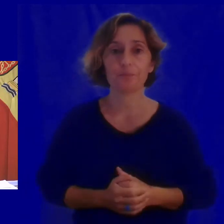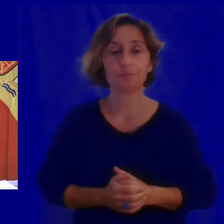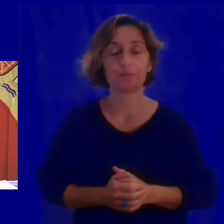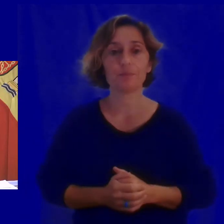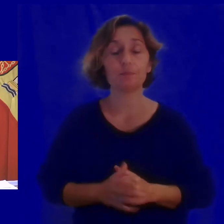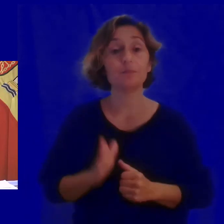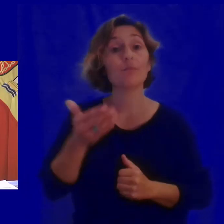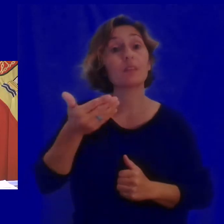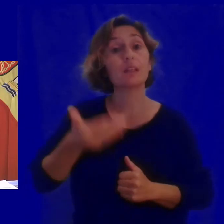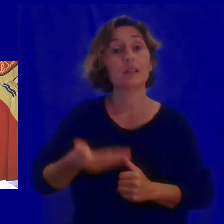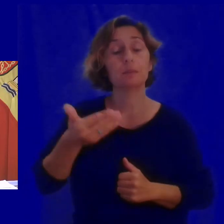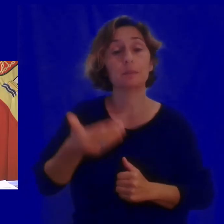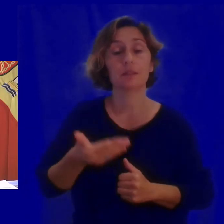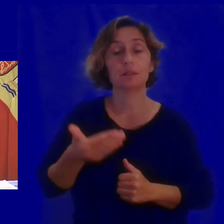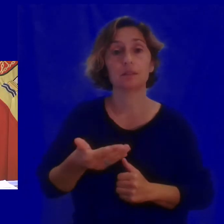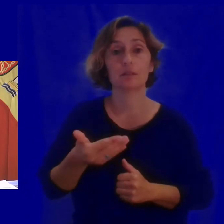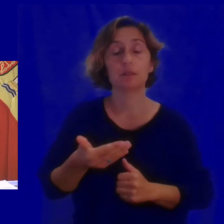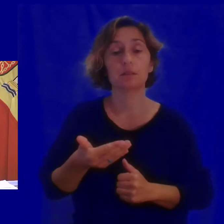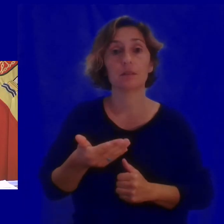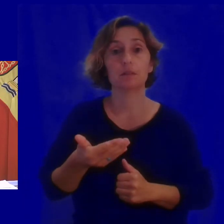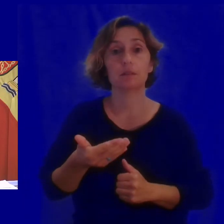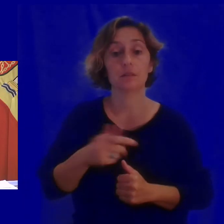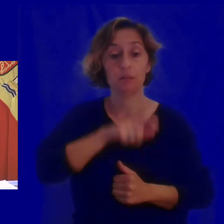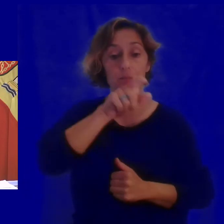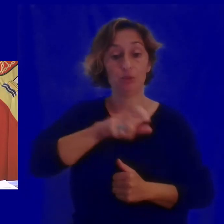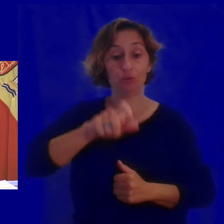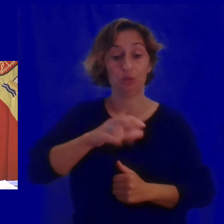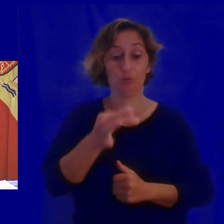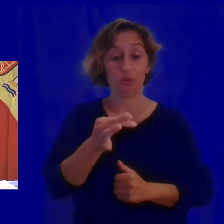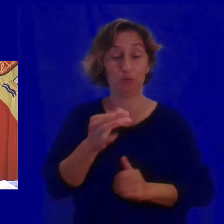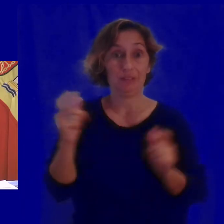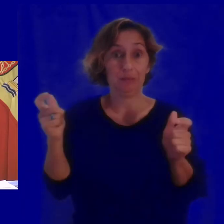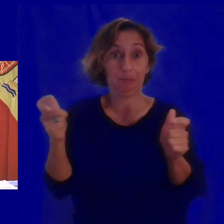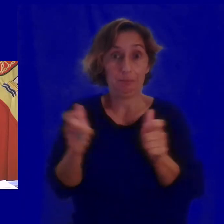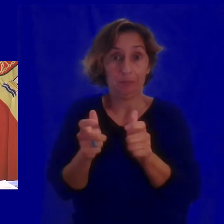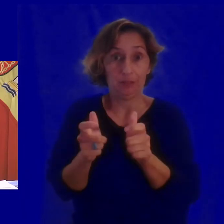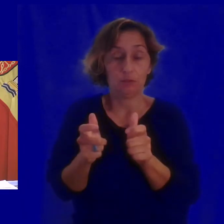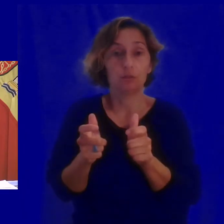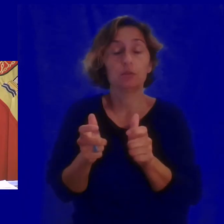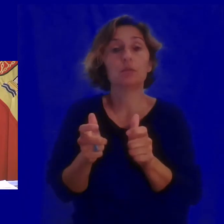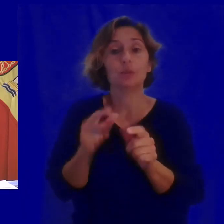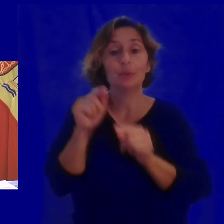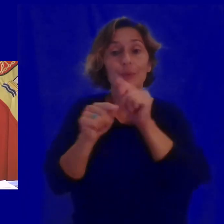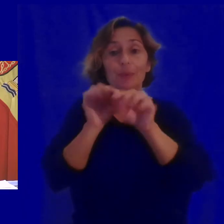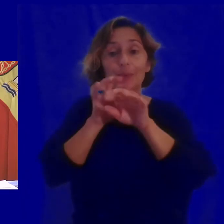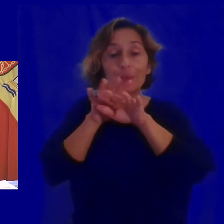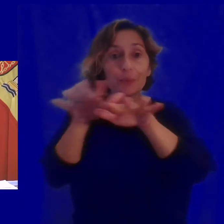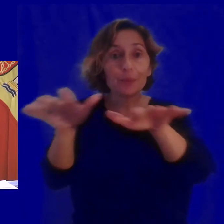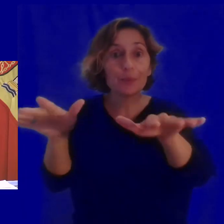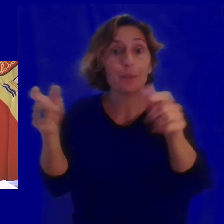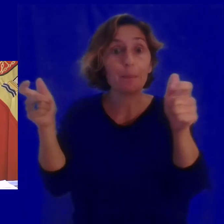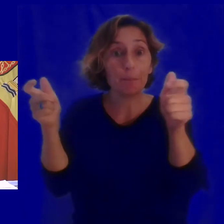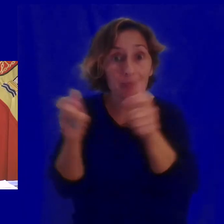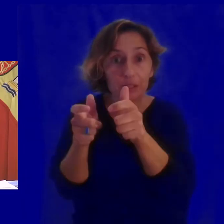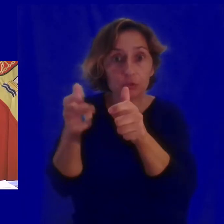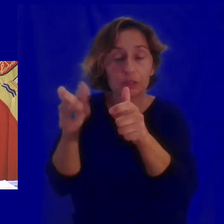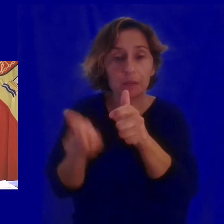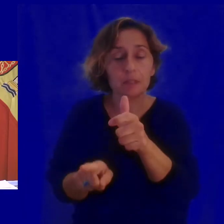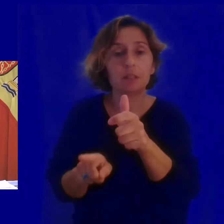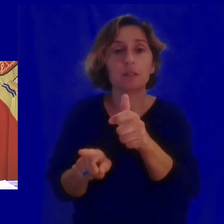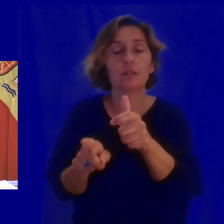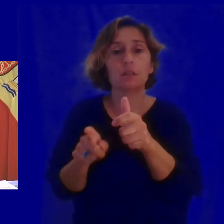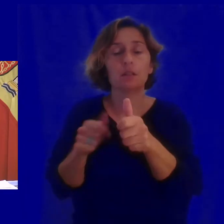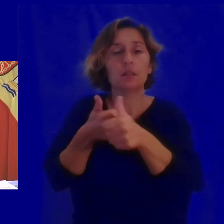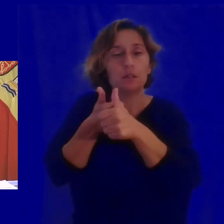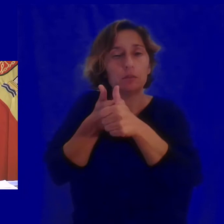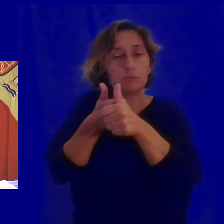que a pesar del aumento en la incidencia de casos que ha habido y del aumento de la transmisión comunitaria, hemos podido seguir